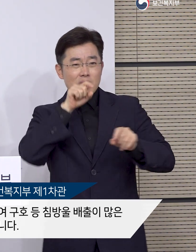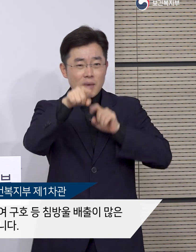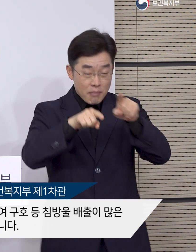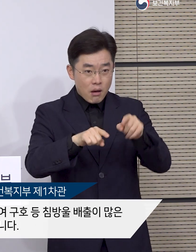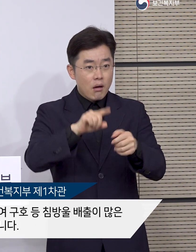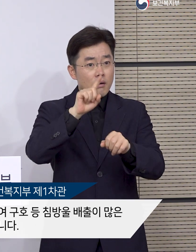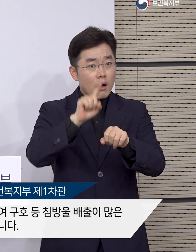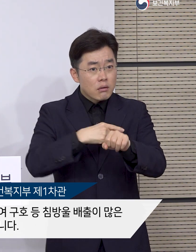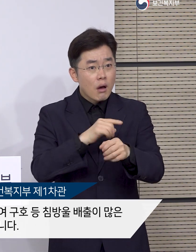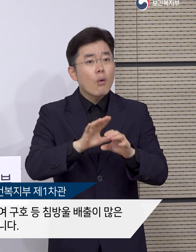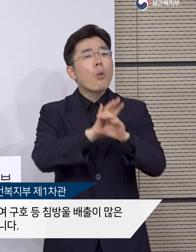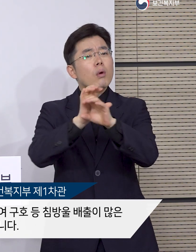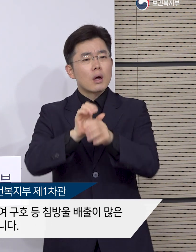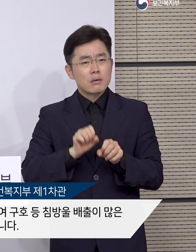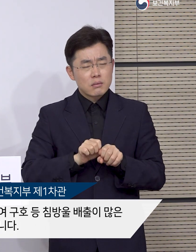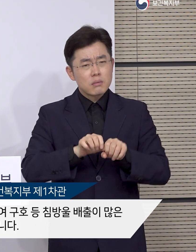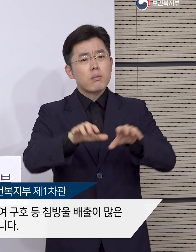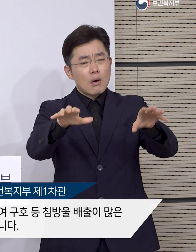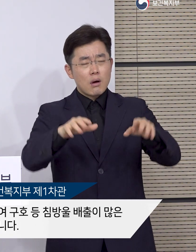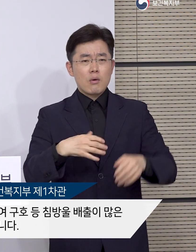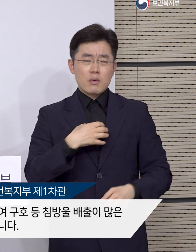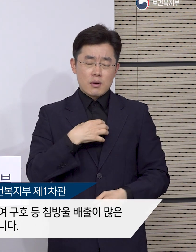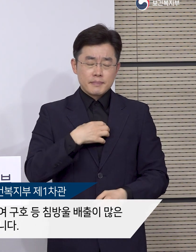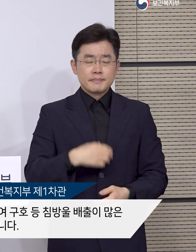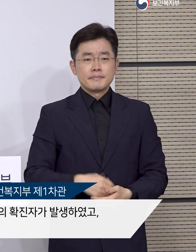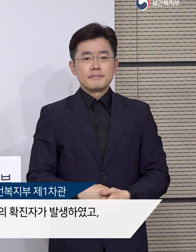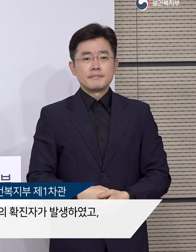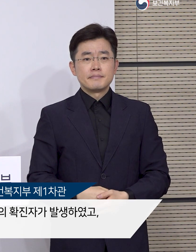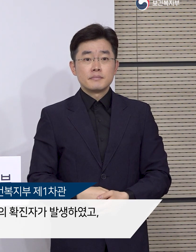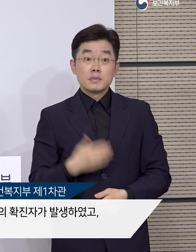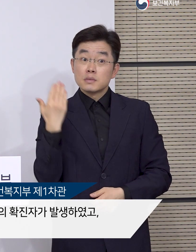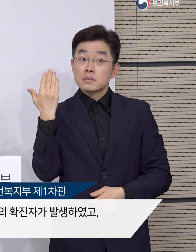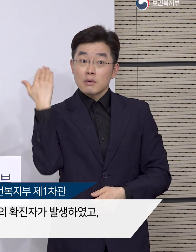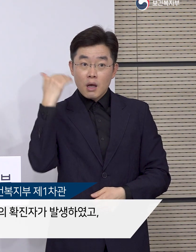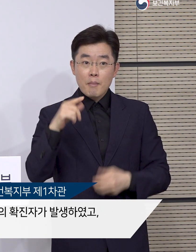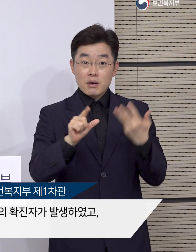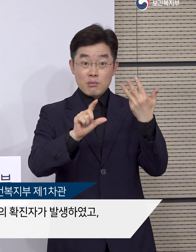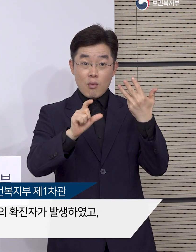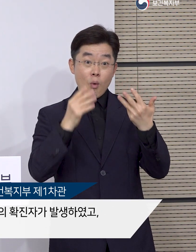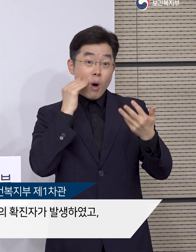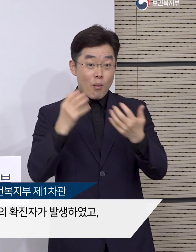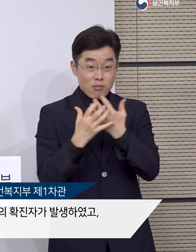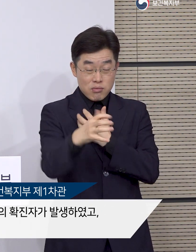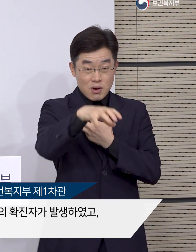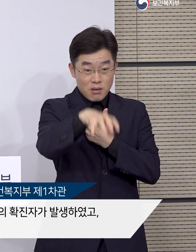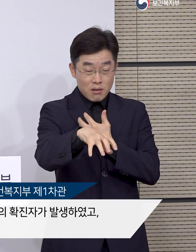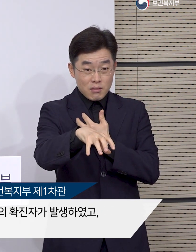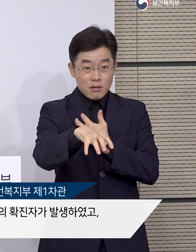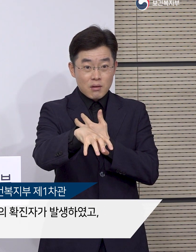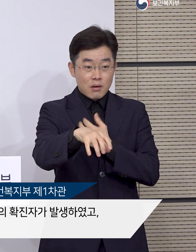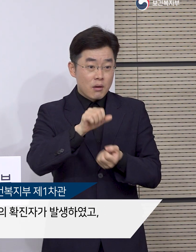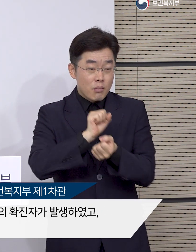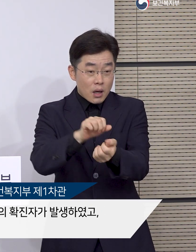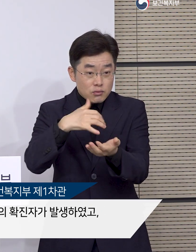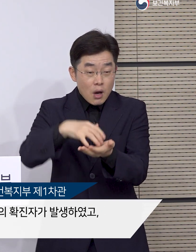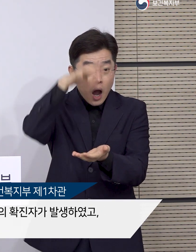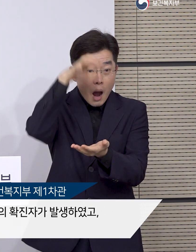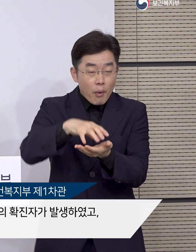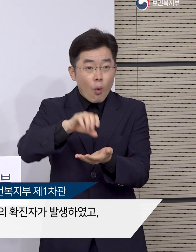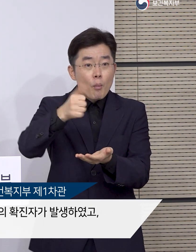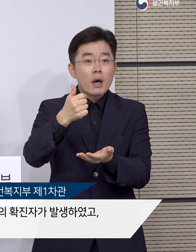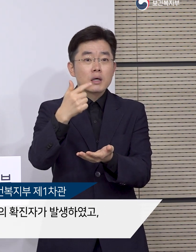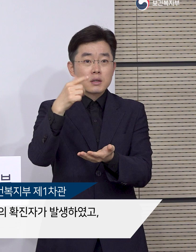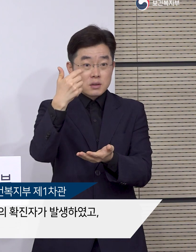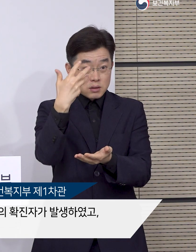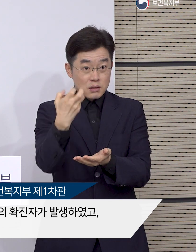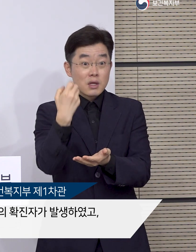감염 확산의 위험성이 매우 높습니다. 지난 광복절 집회와 관련하여 현재까지